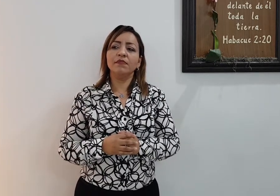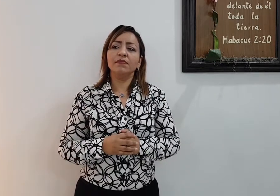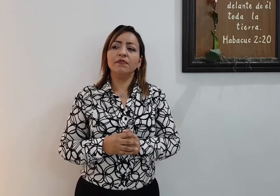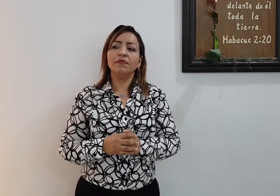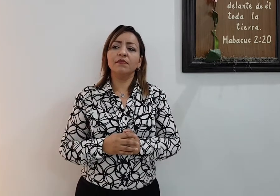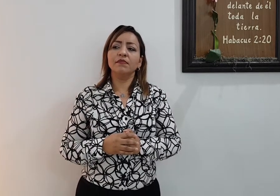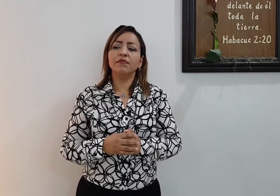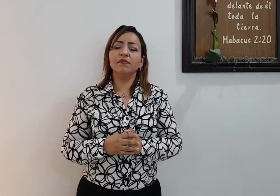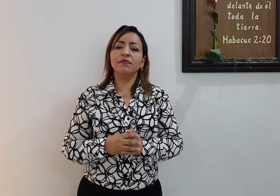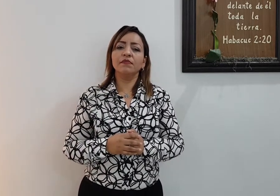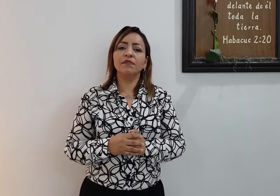A ver.